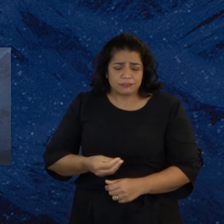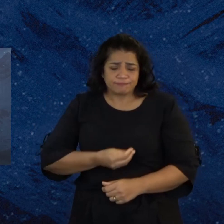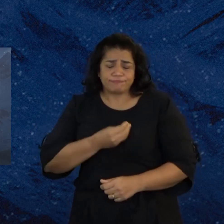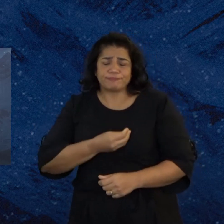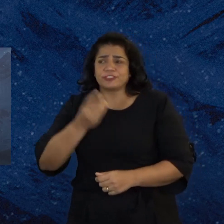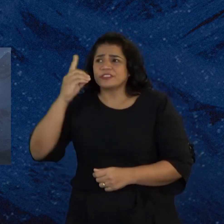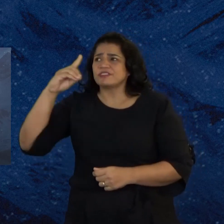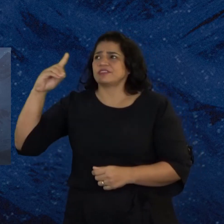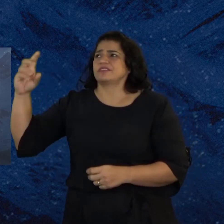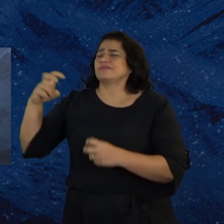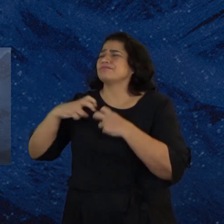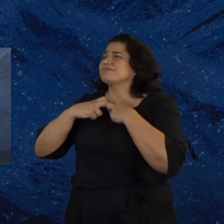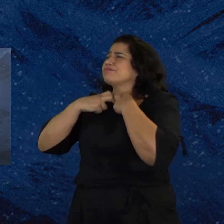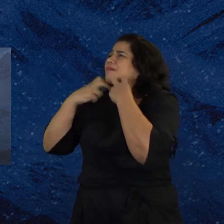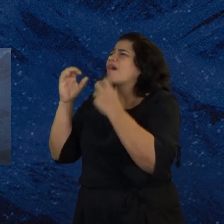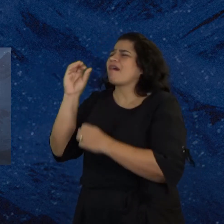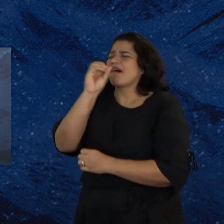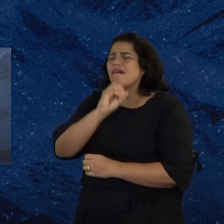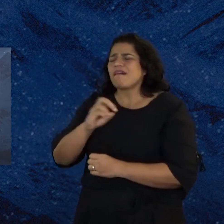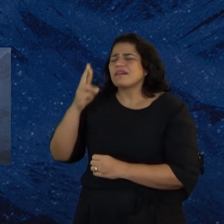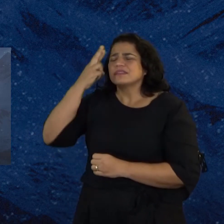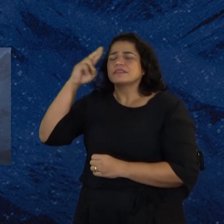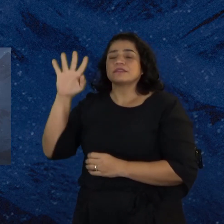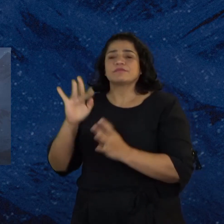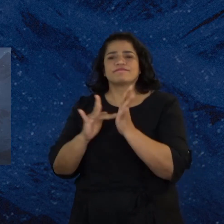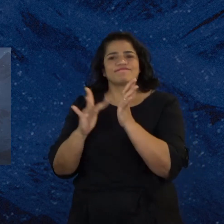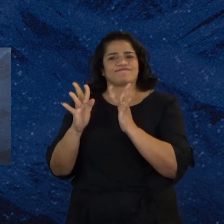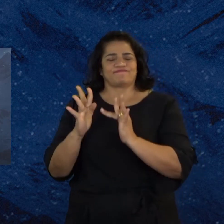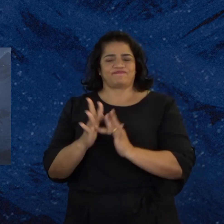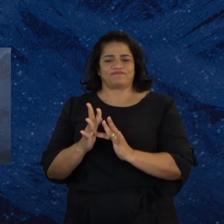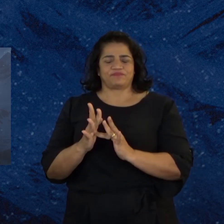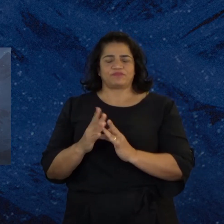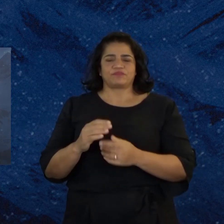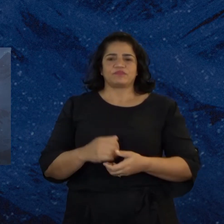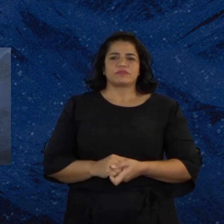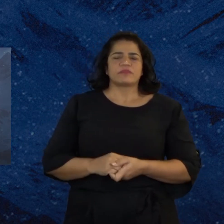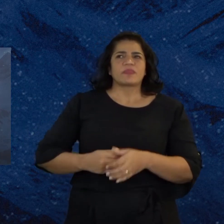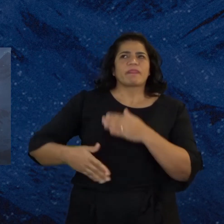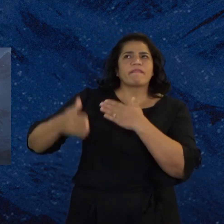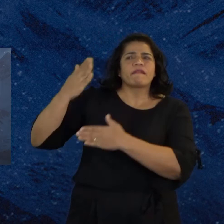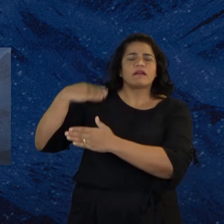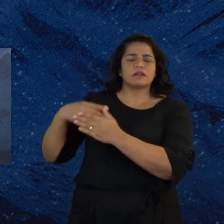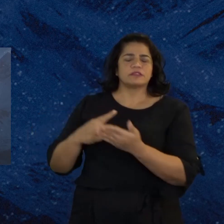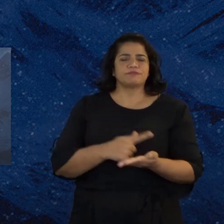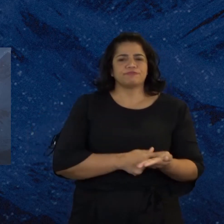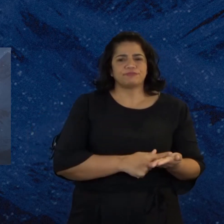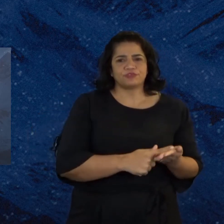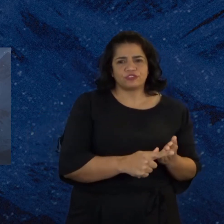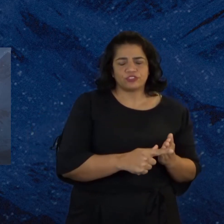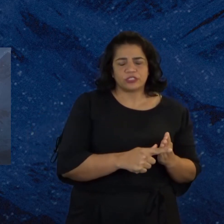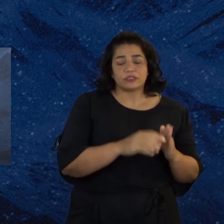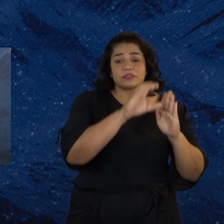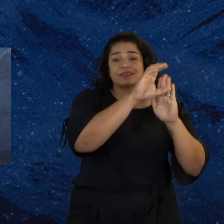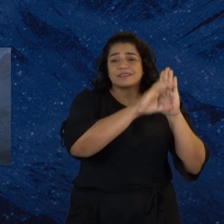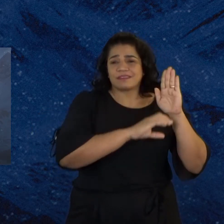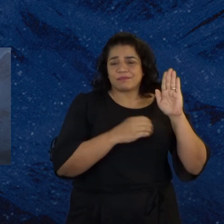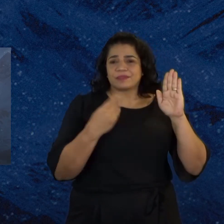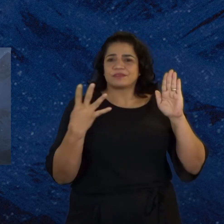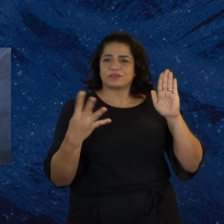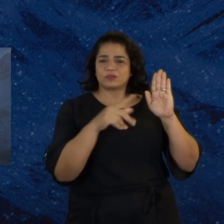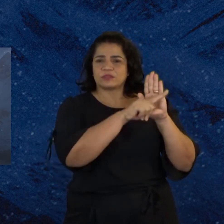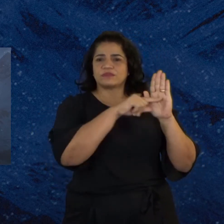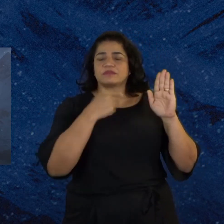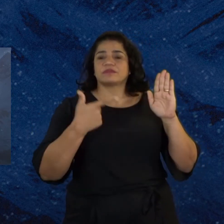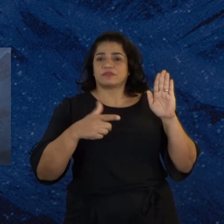Quando nasceu Enos, filho de Sete, registrado ali em Gênesis capítulo 4, versículo 26, nós vemos